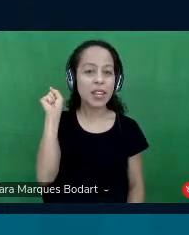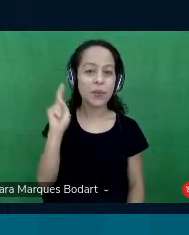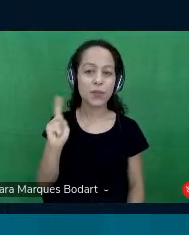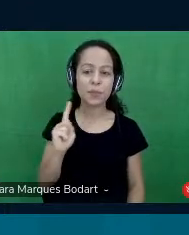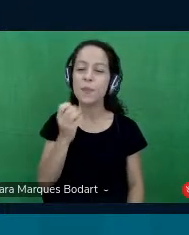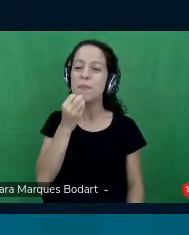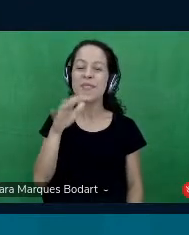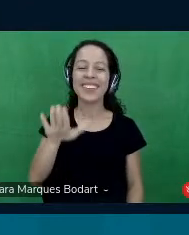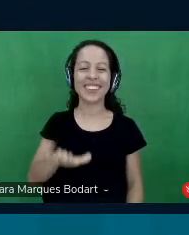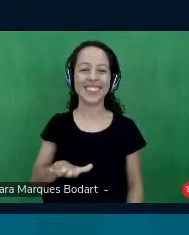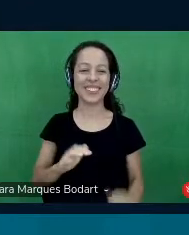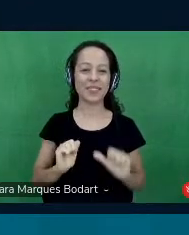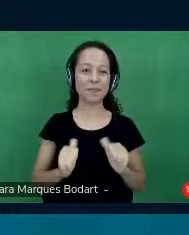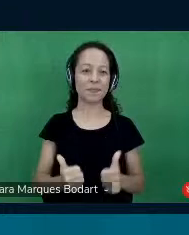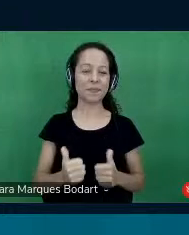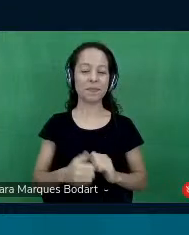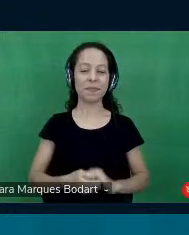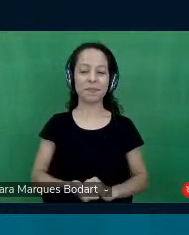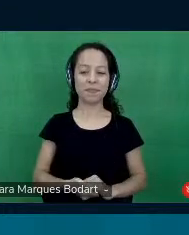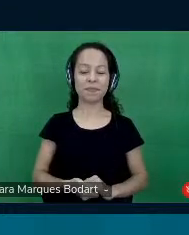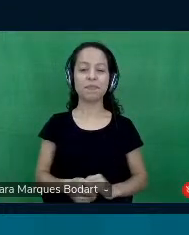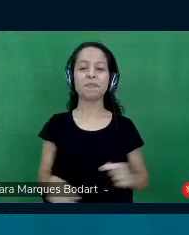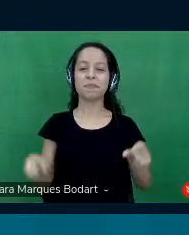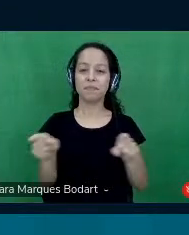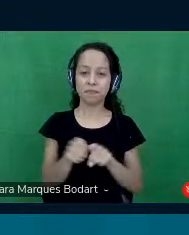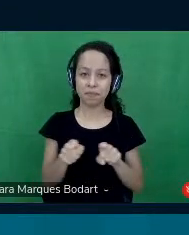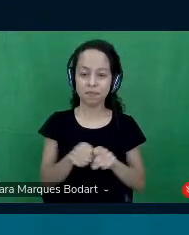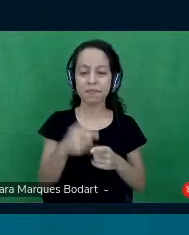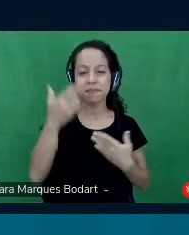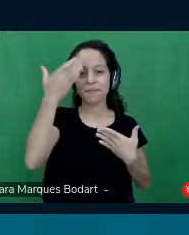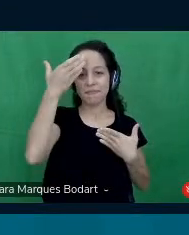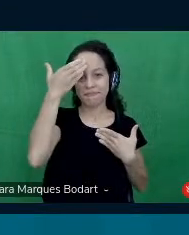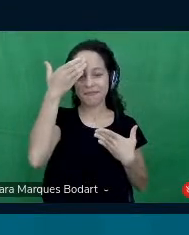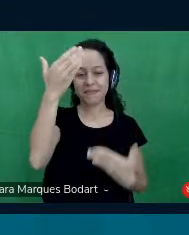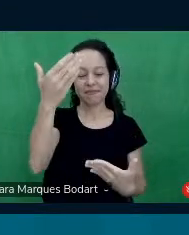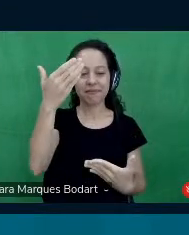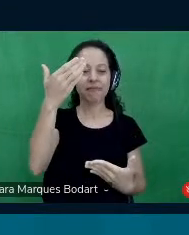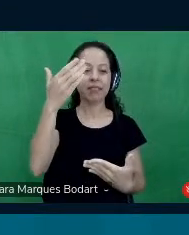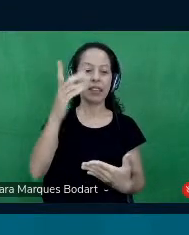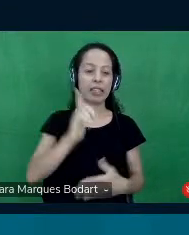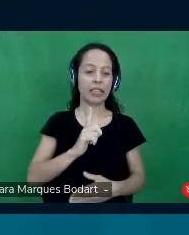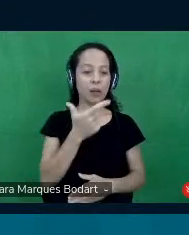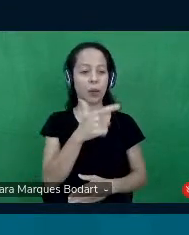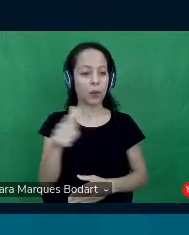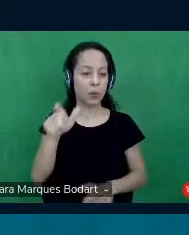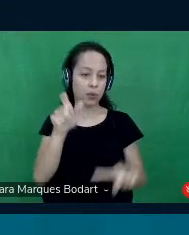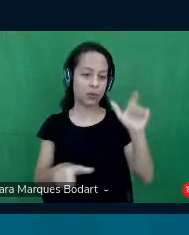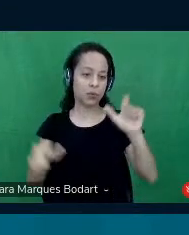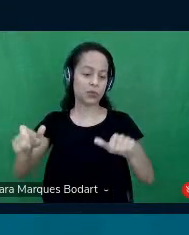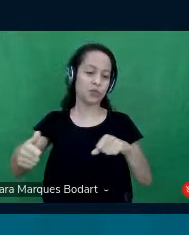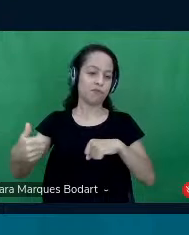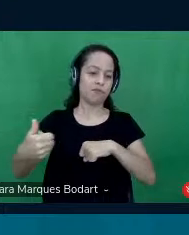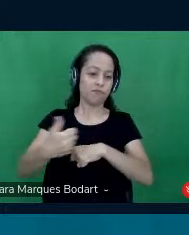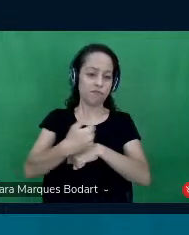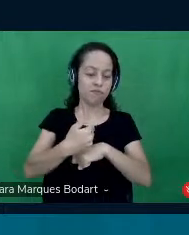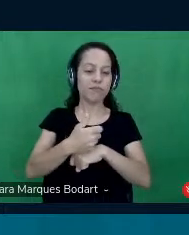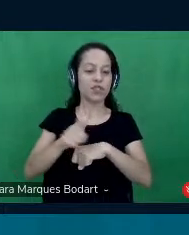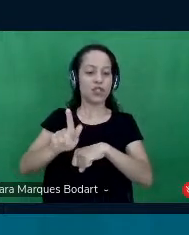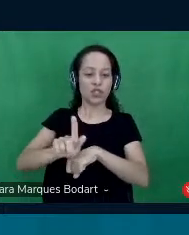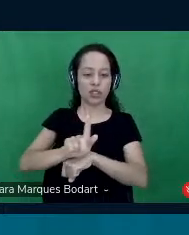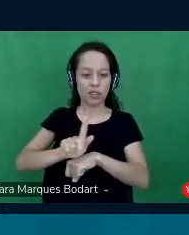Boa tarde. Bom, agradecemos ainda a presença dos demais gestores, coordenadores, professores,